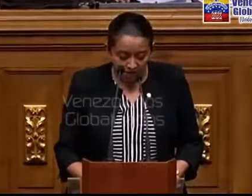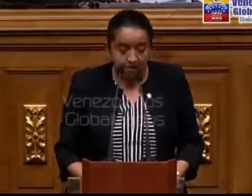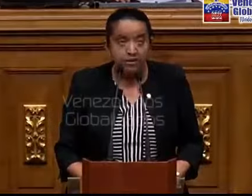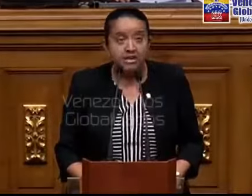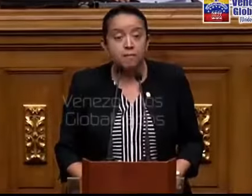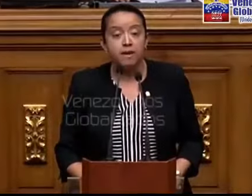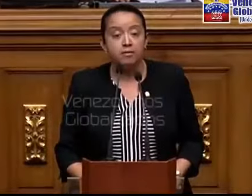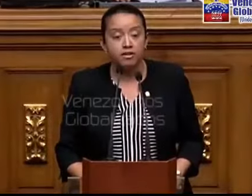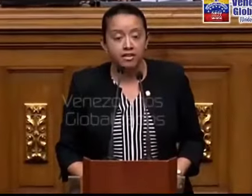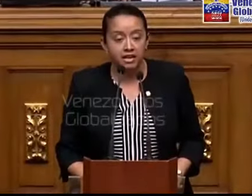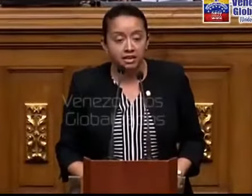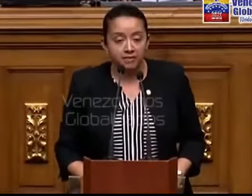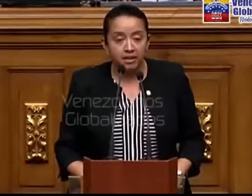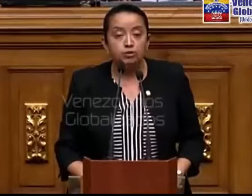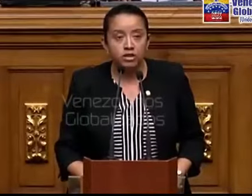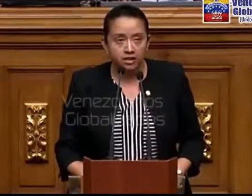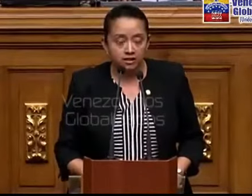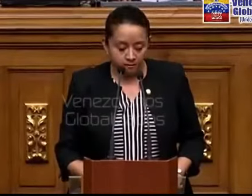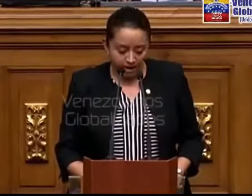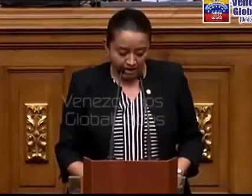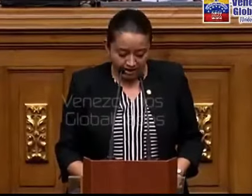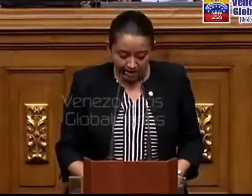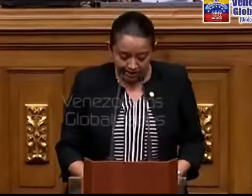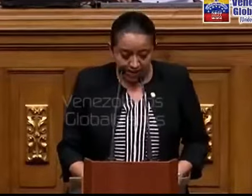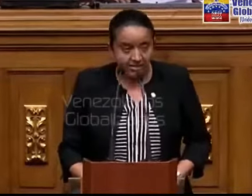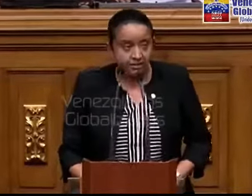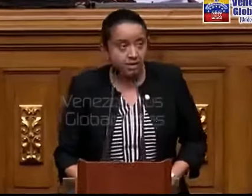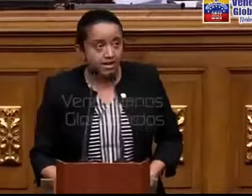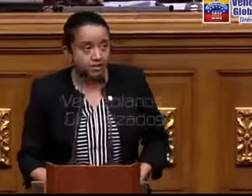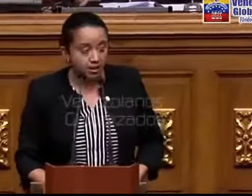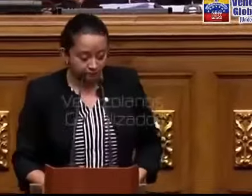vez en esta plenaria y esperamos que sea de rutina para esta Asamblea Nacional.